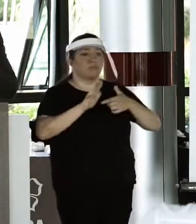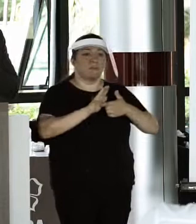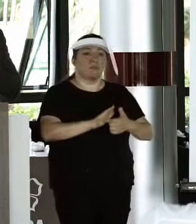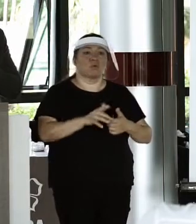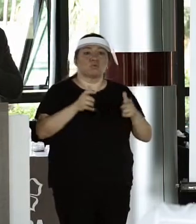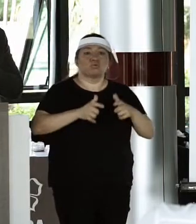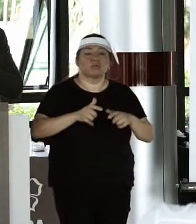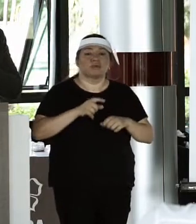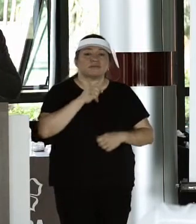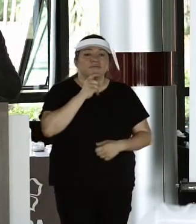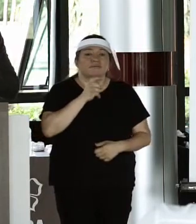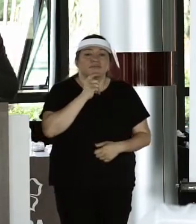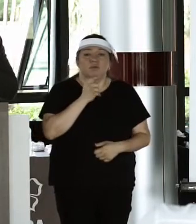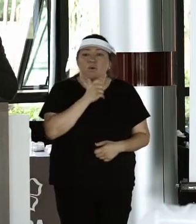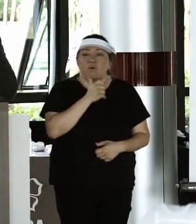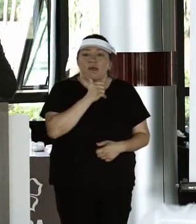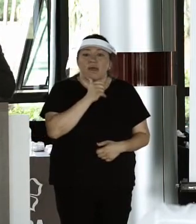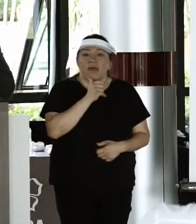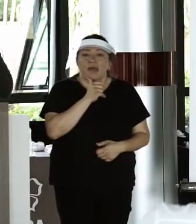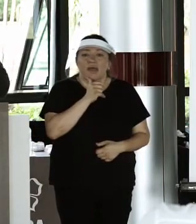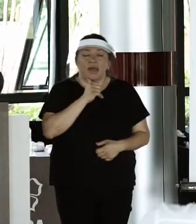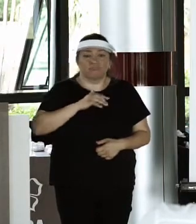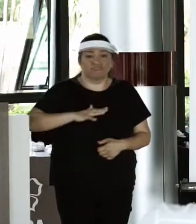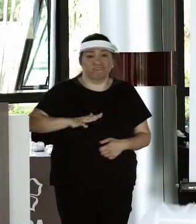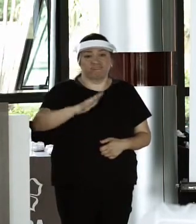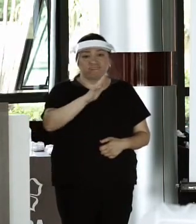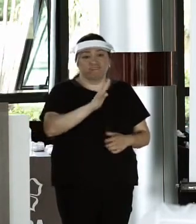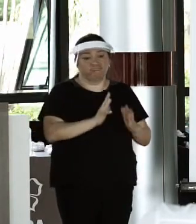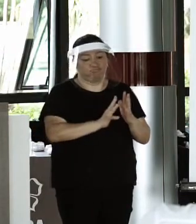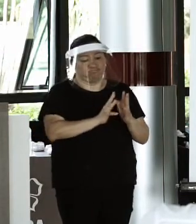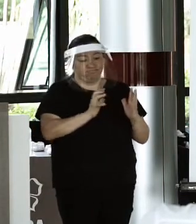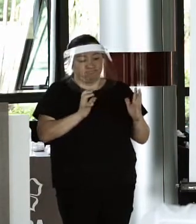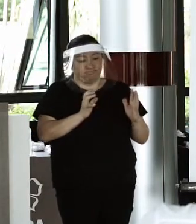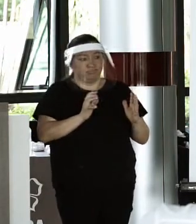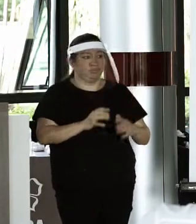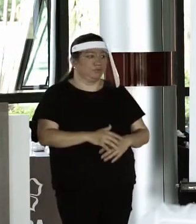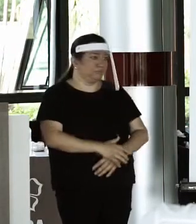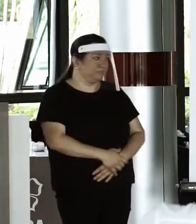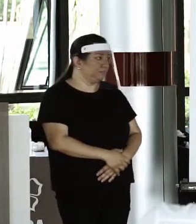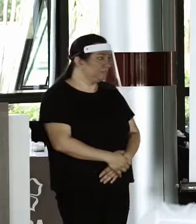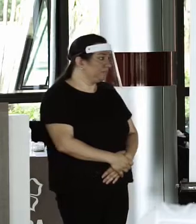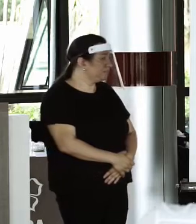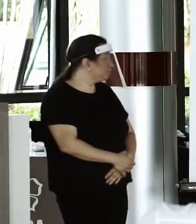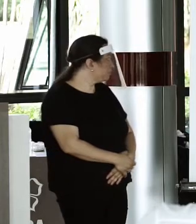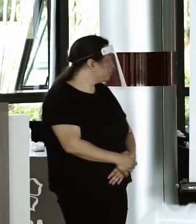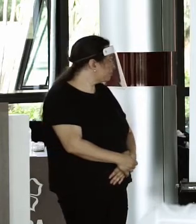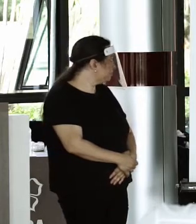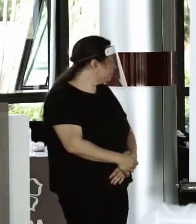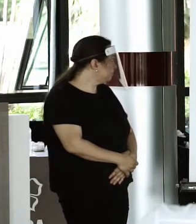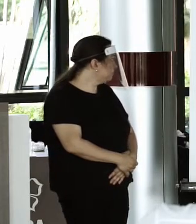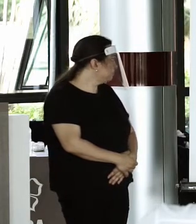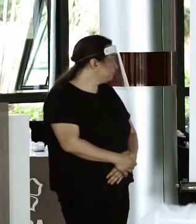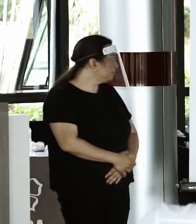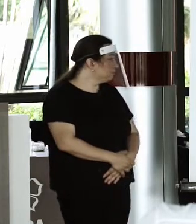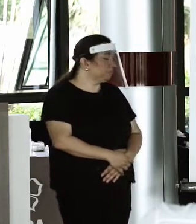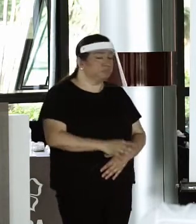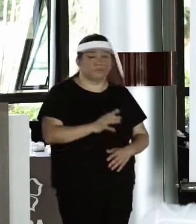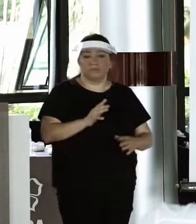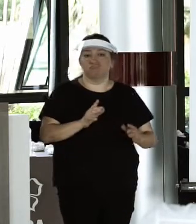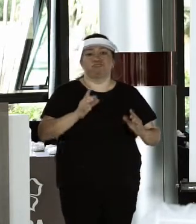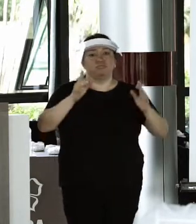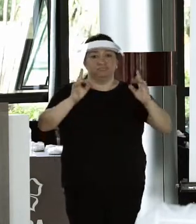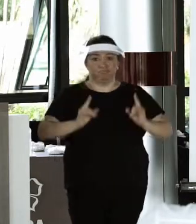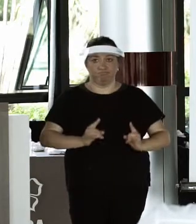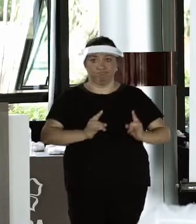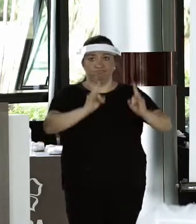mais fria, né? Mais fria, onde eu tenho ali a umidade. Olha aqui também, ó. Infiltrações,